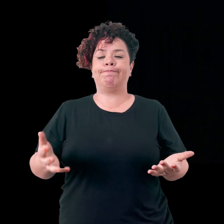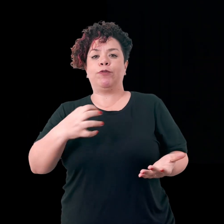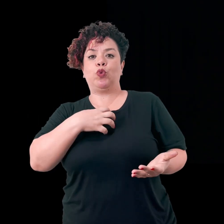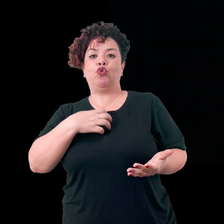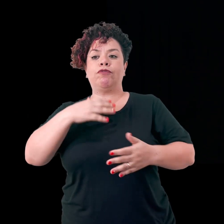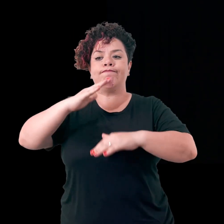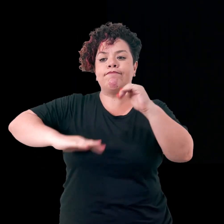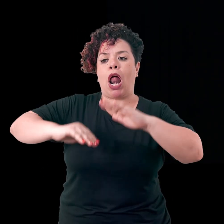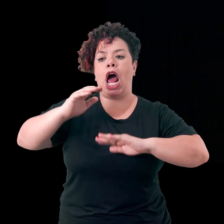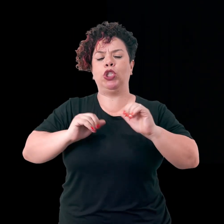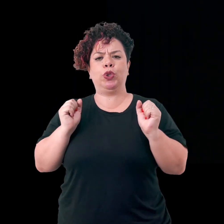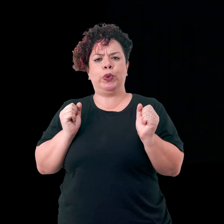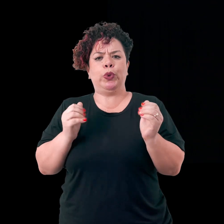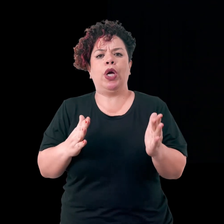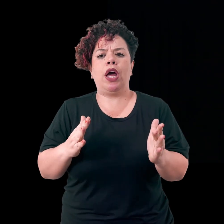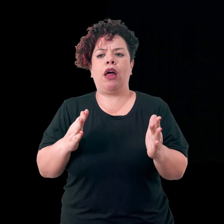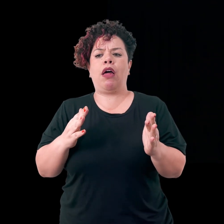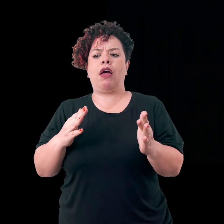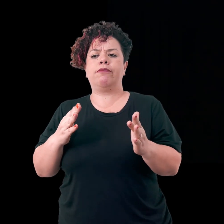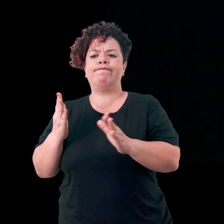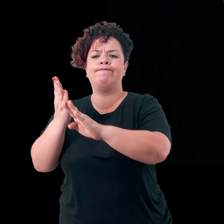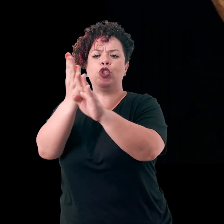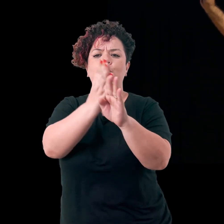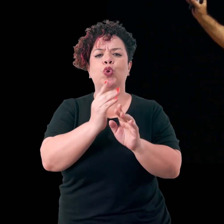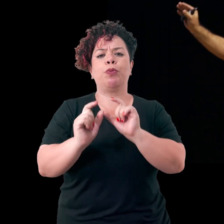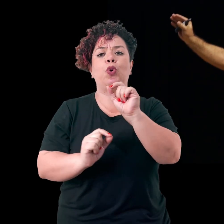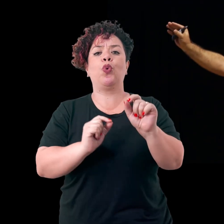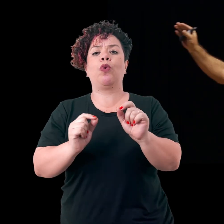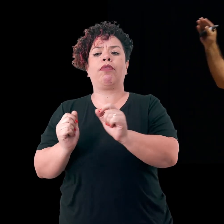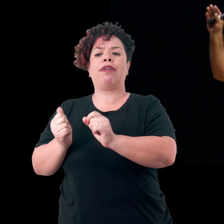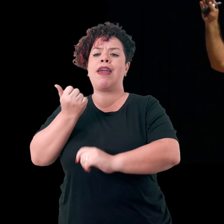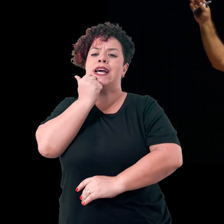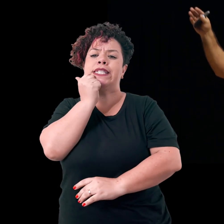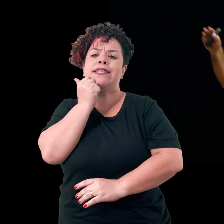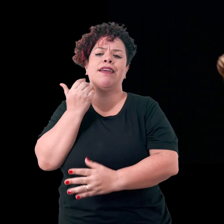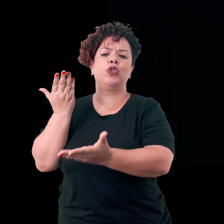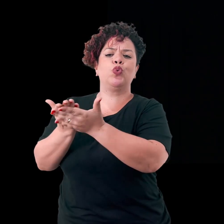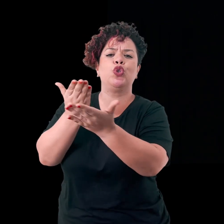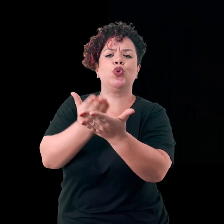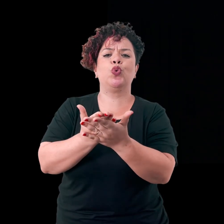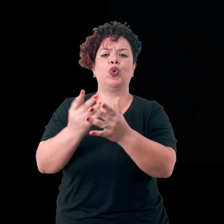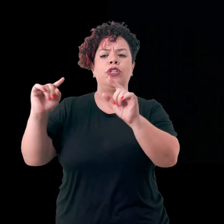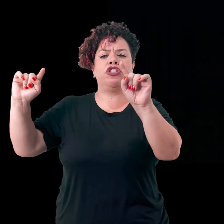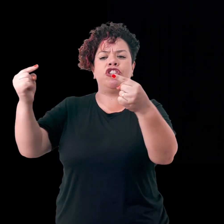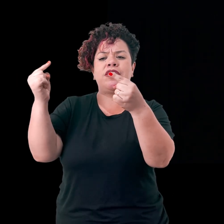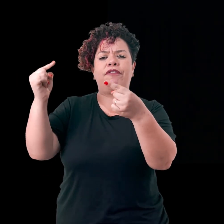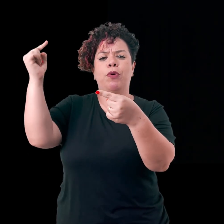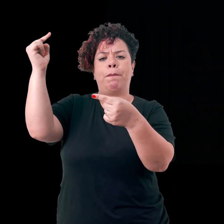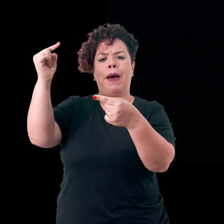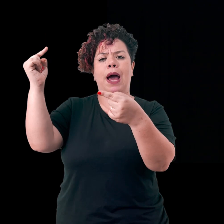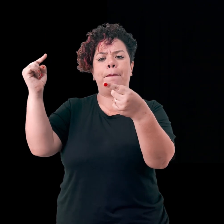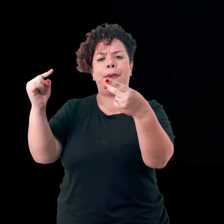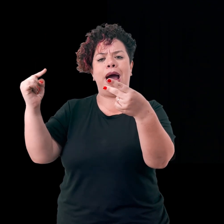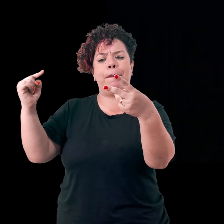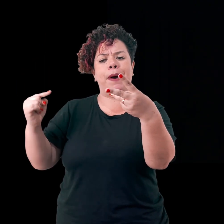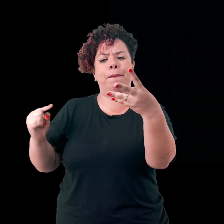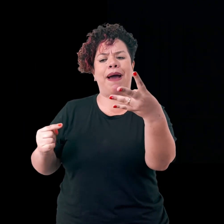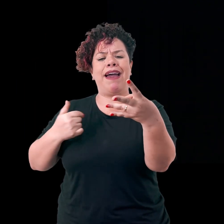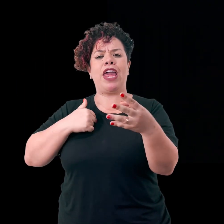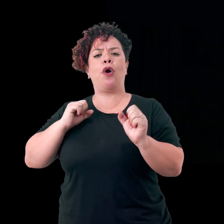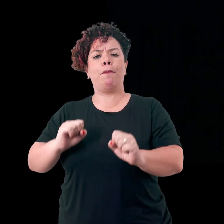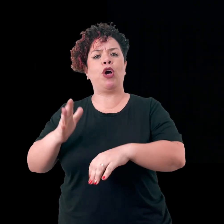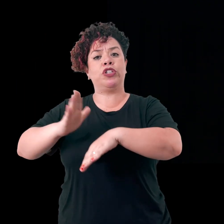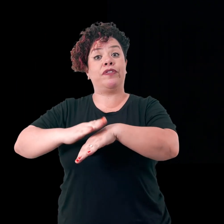bastante ativa, tentar identificar qual é a ciência que está por trás de cada um desses desafios. O que eu posso fazer